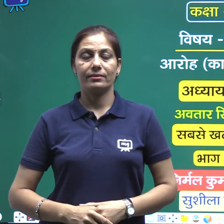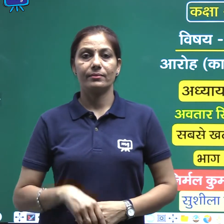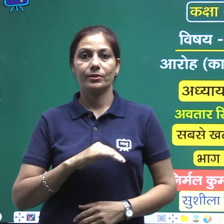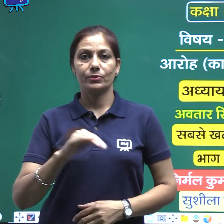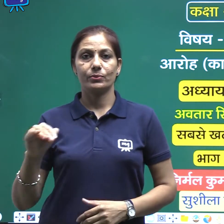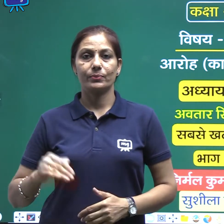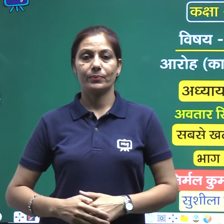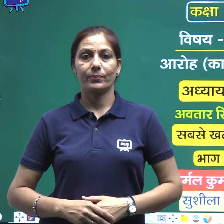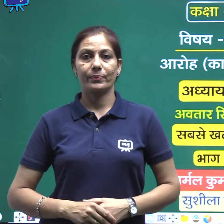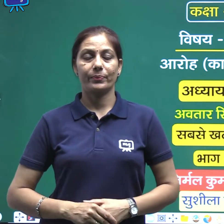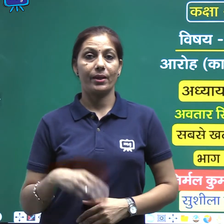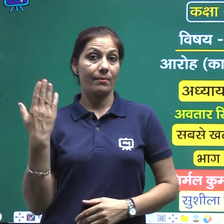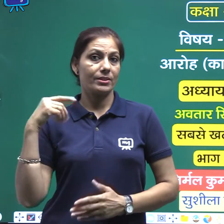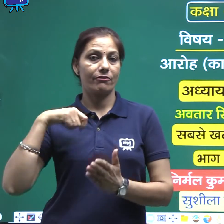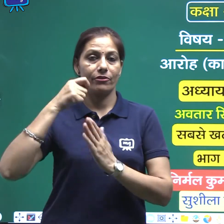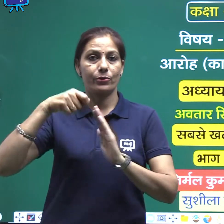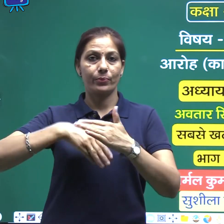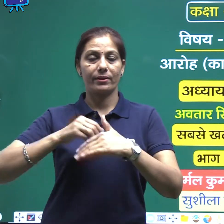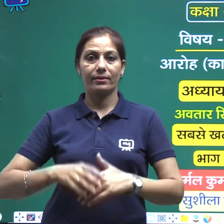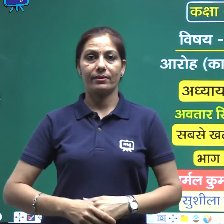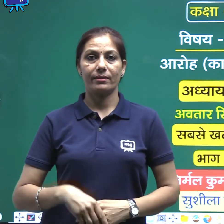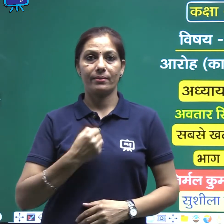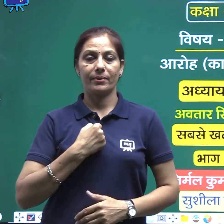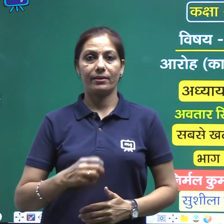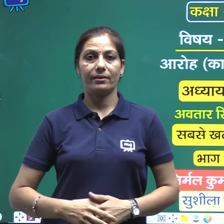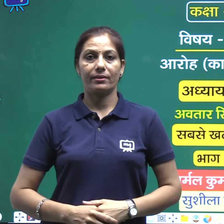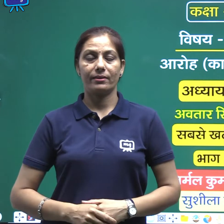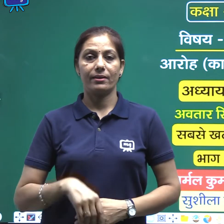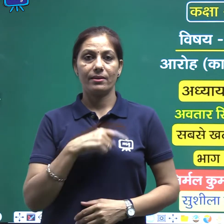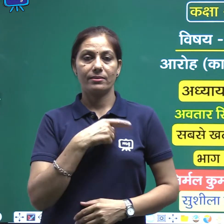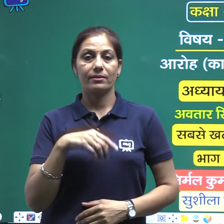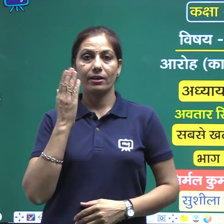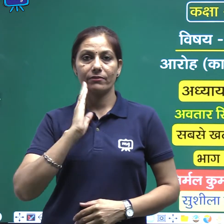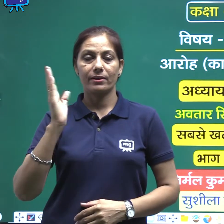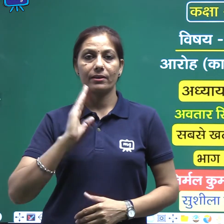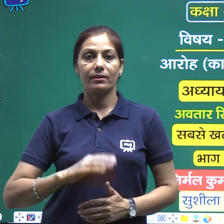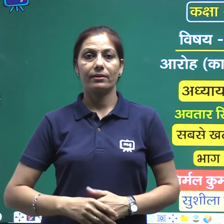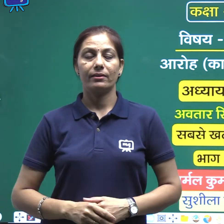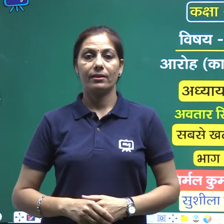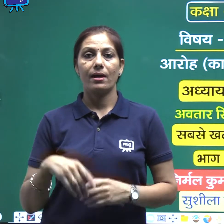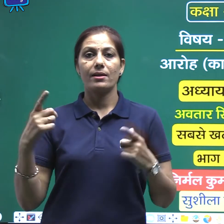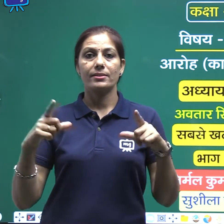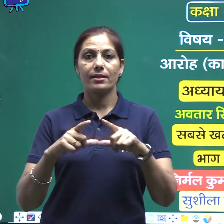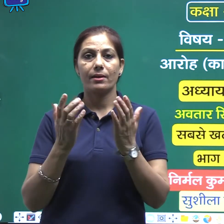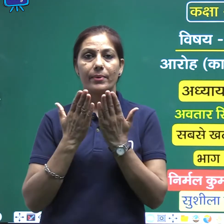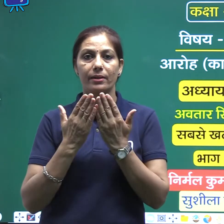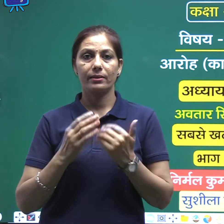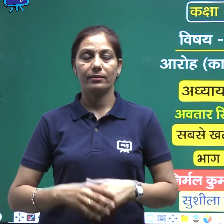बच्चों, पिछले वीडियो में हमने इस कविता का सार पढ़ा